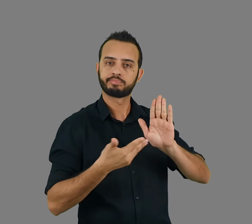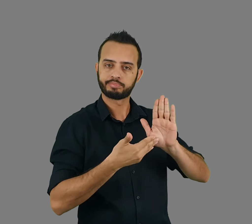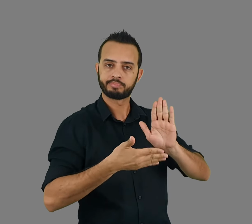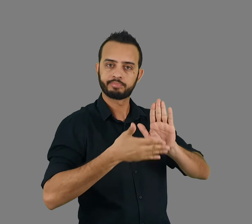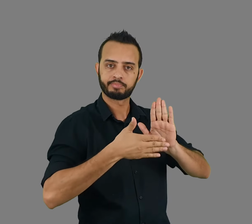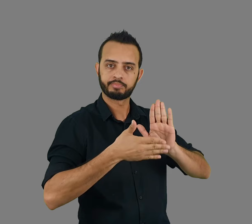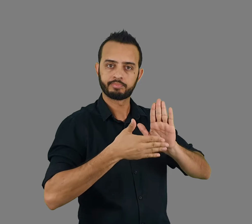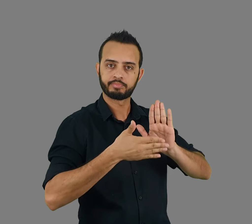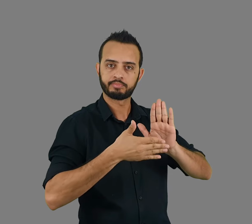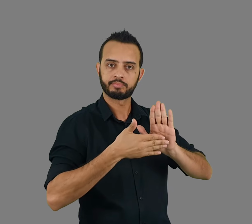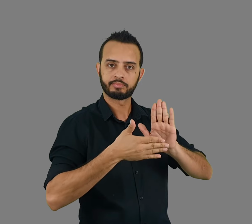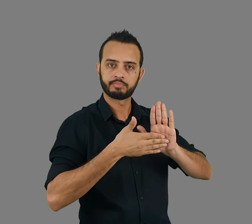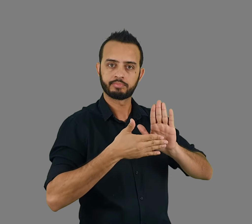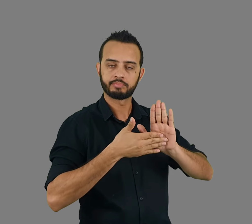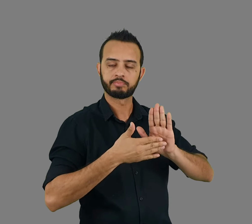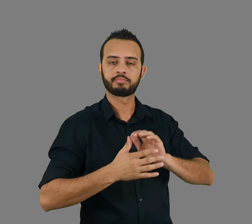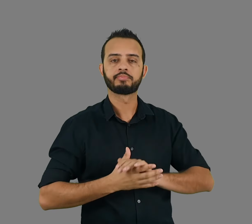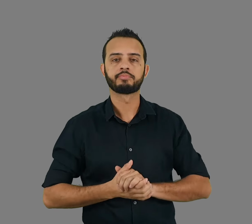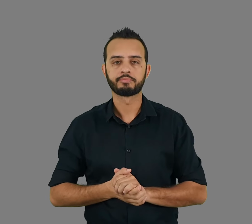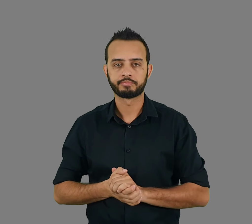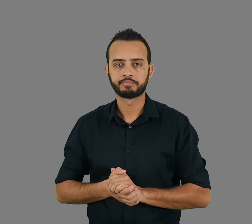propostos por este Estatuto Social.